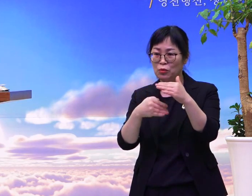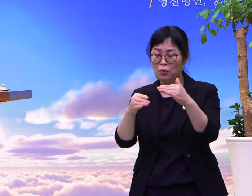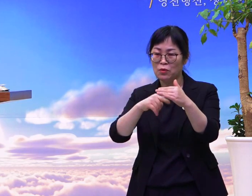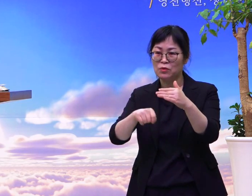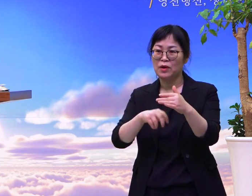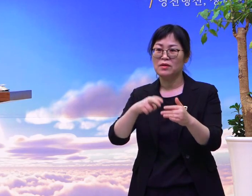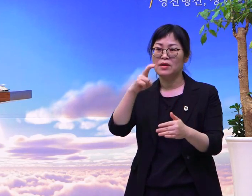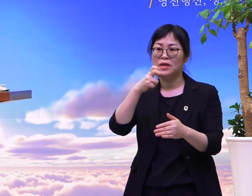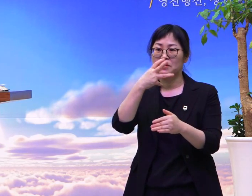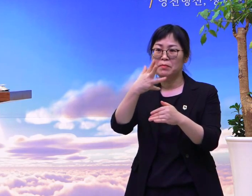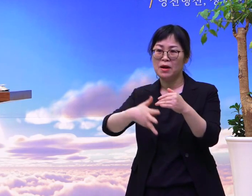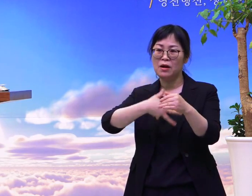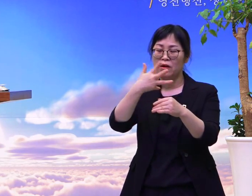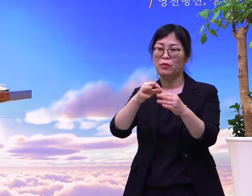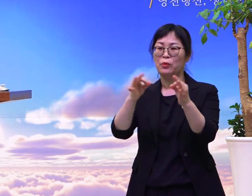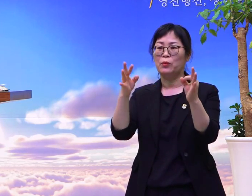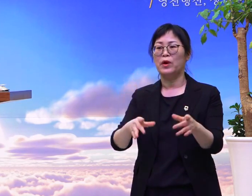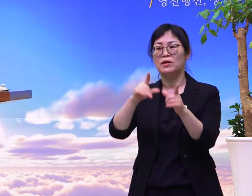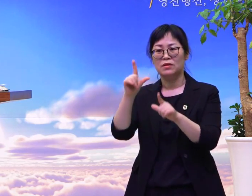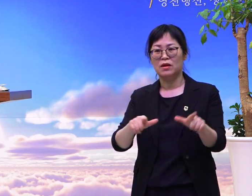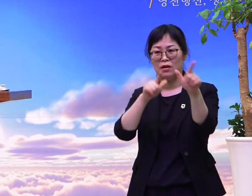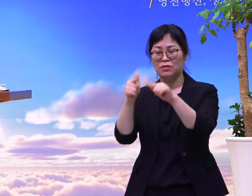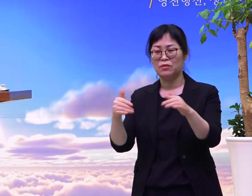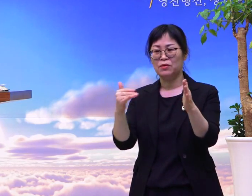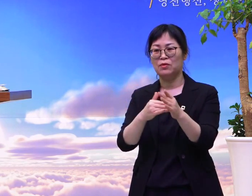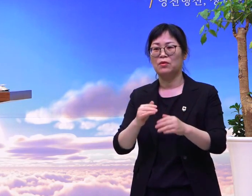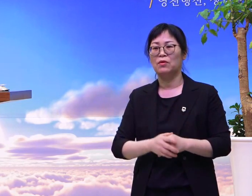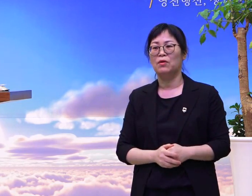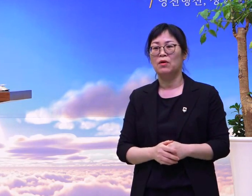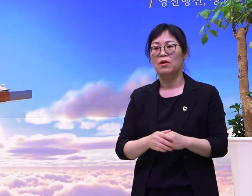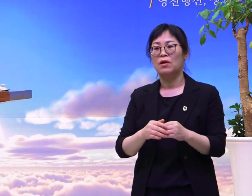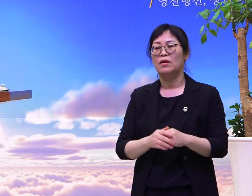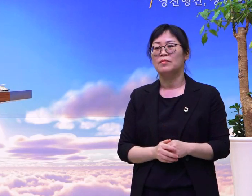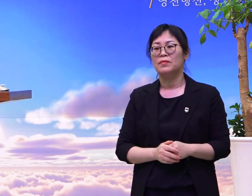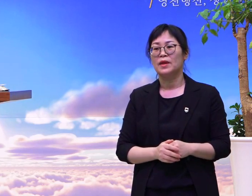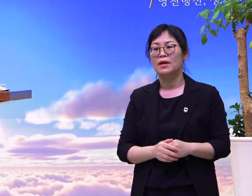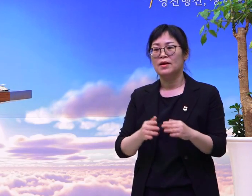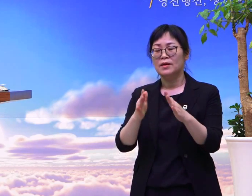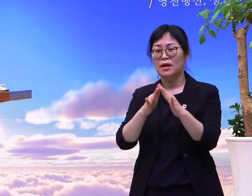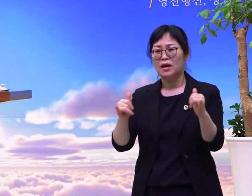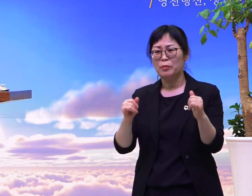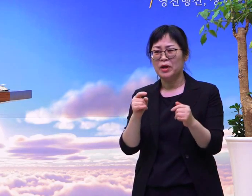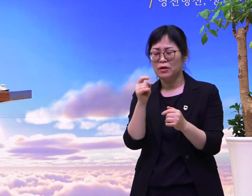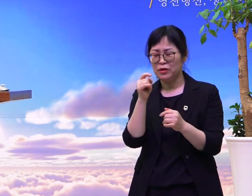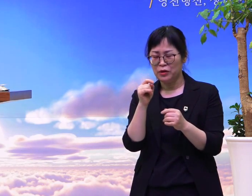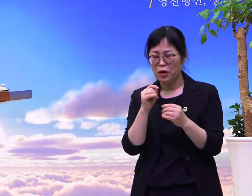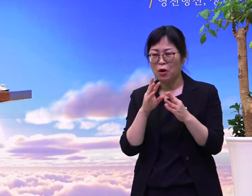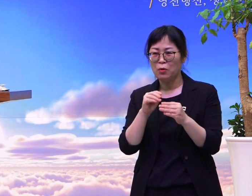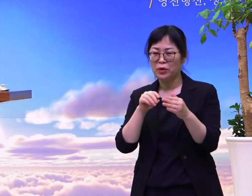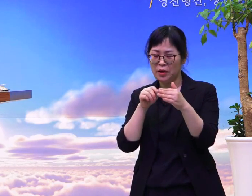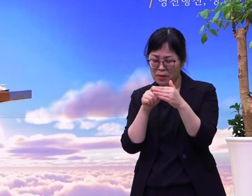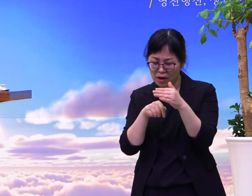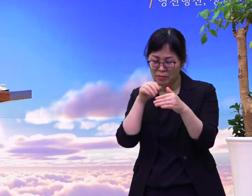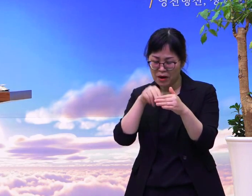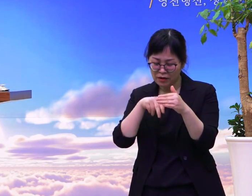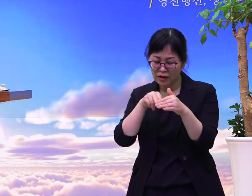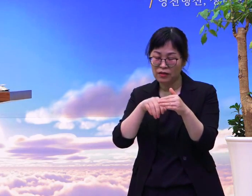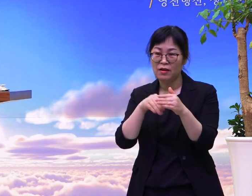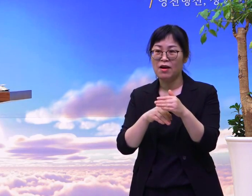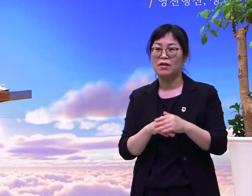도피 생활을 하면서 살았습니다. 사람 한 사람이 간신히 들고 날 정도의 그런 동굴인데